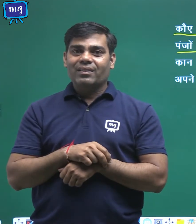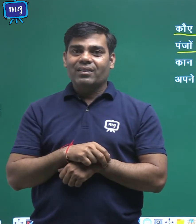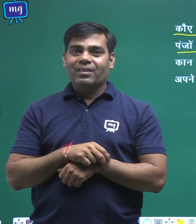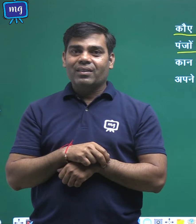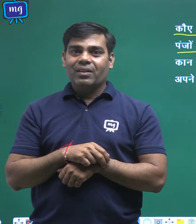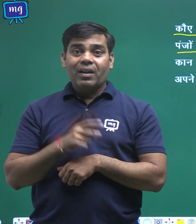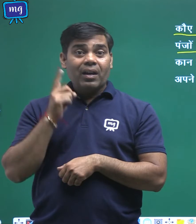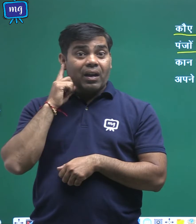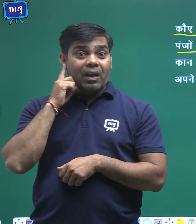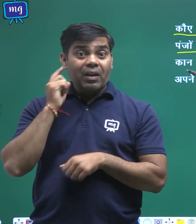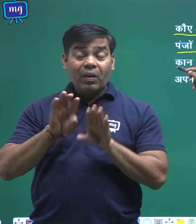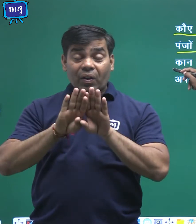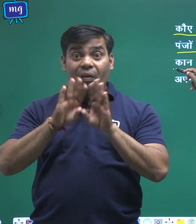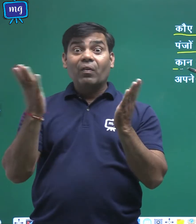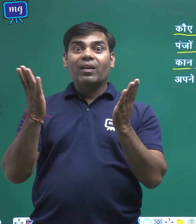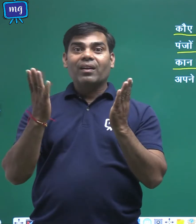कान खोलकर